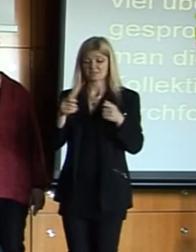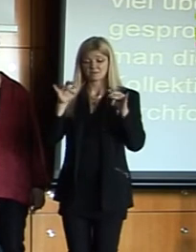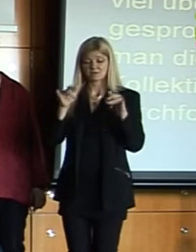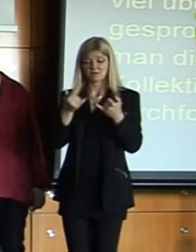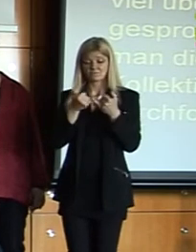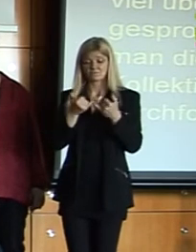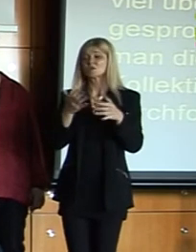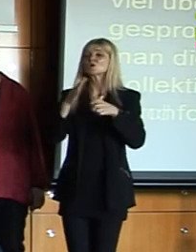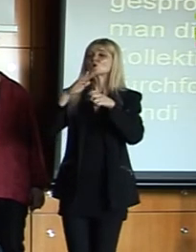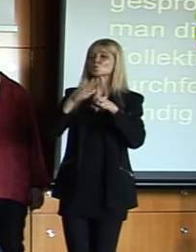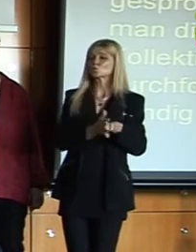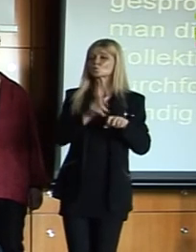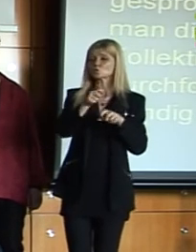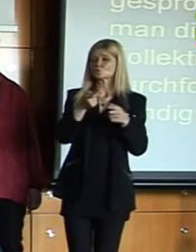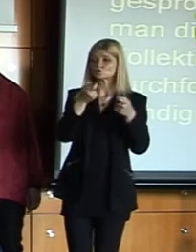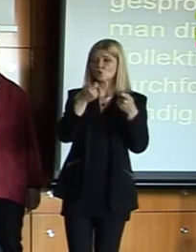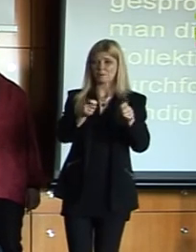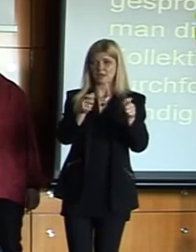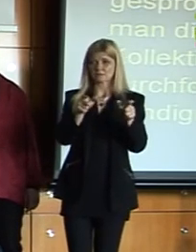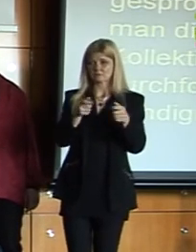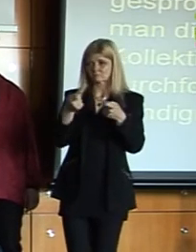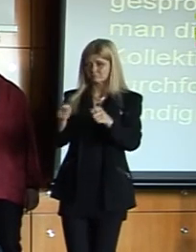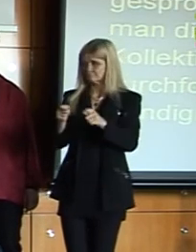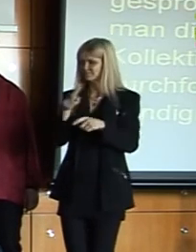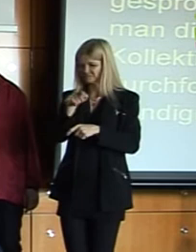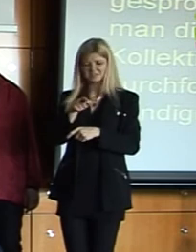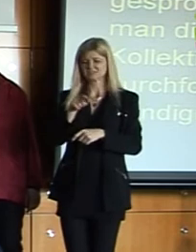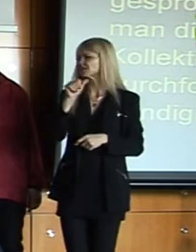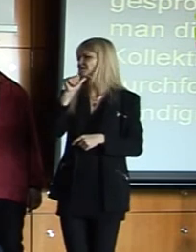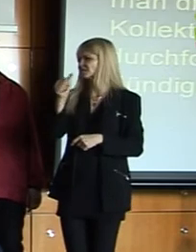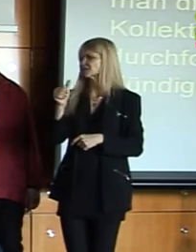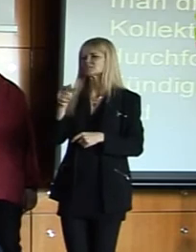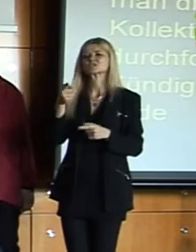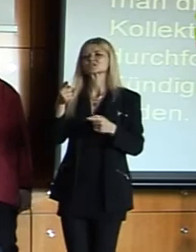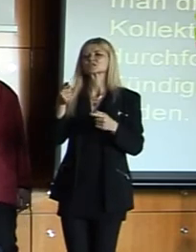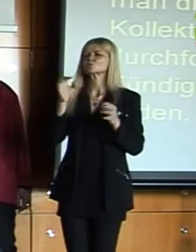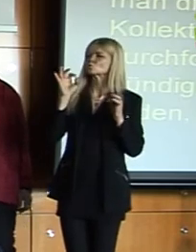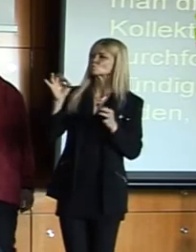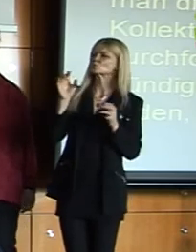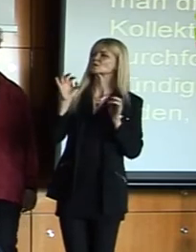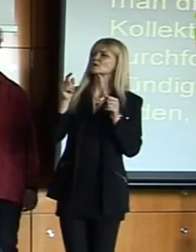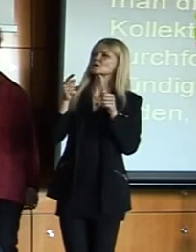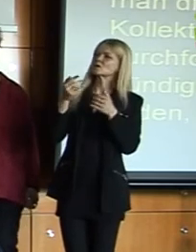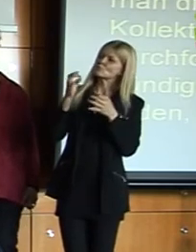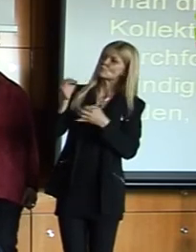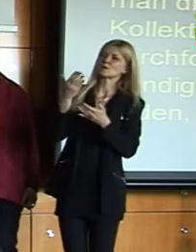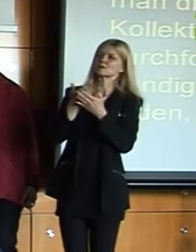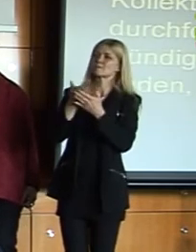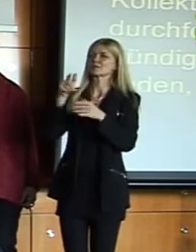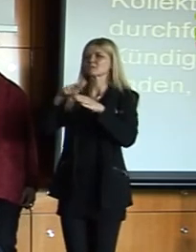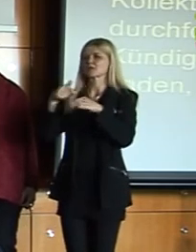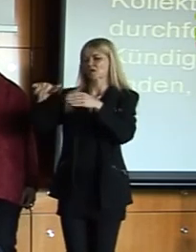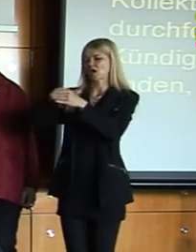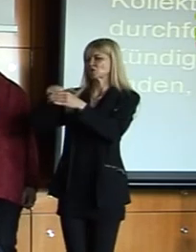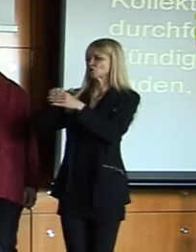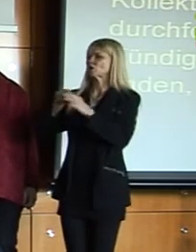Kündigungssperren gibt, dann sind die sicher nicht förderlich für die Einstellung von Behinderten in den einzelnen Betrieben.